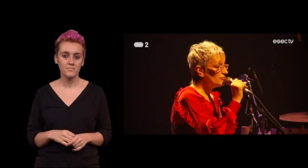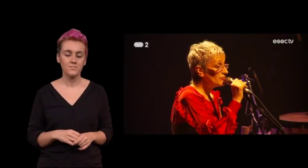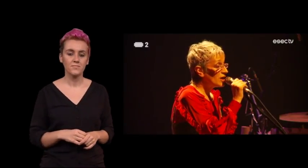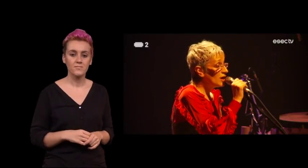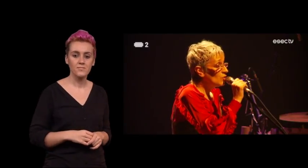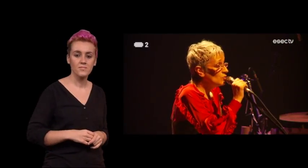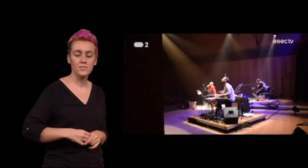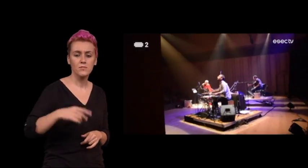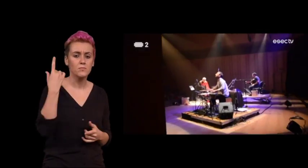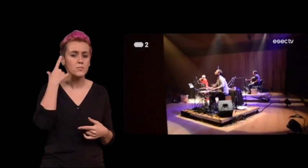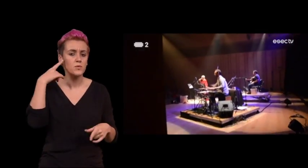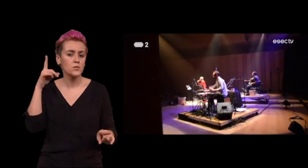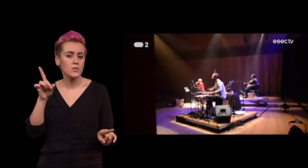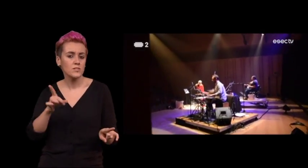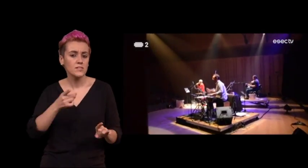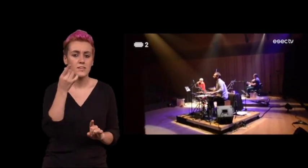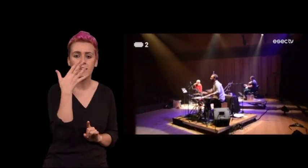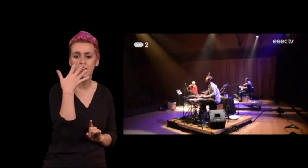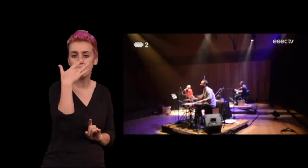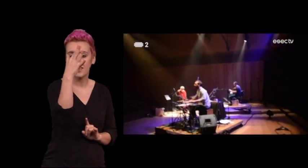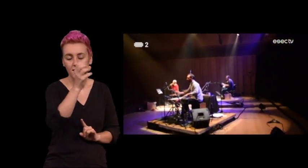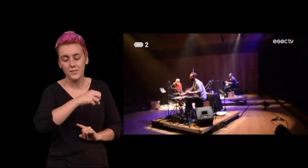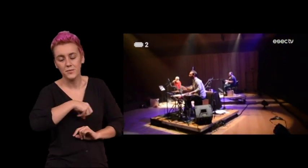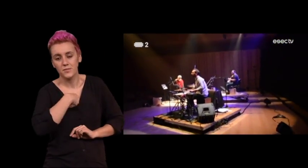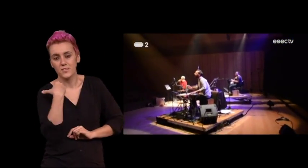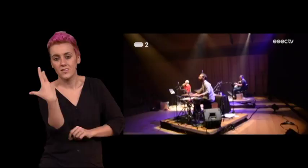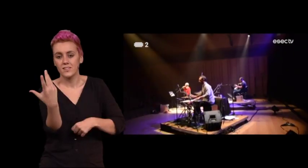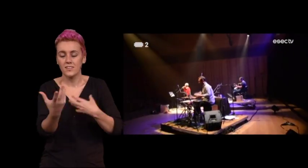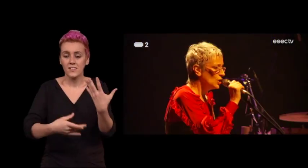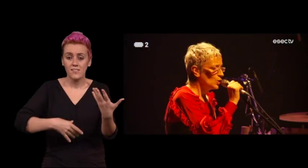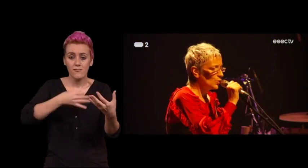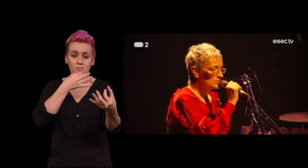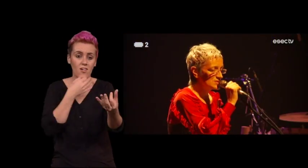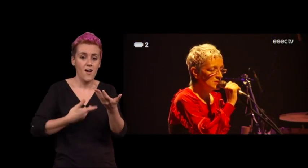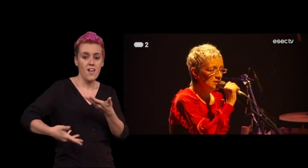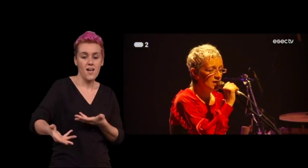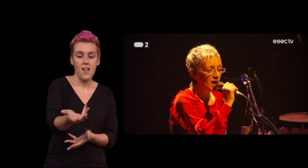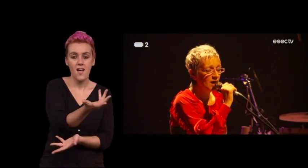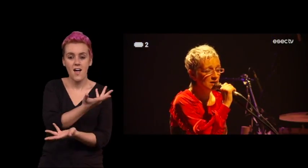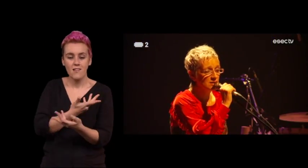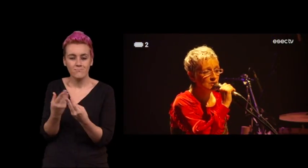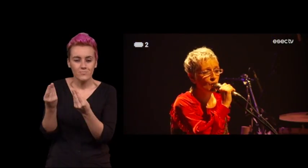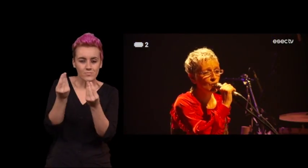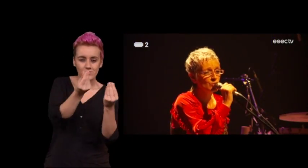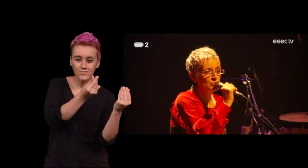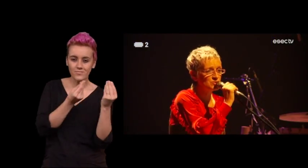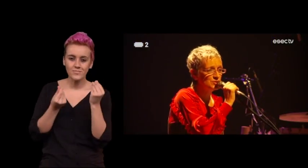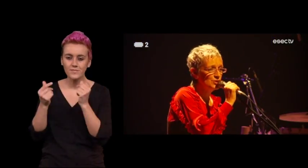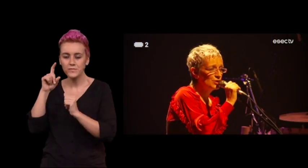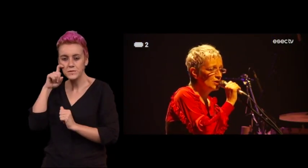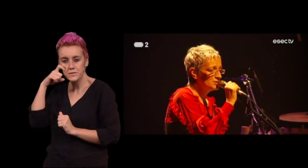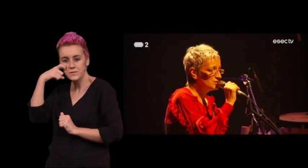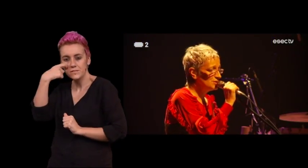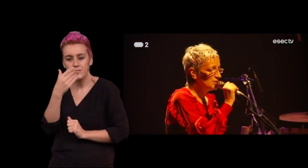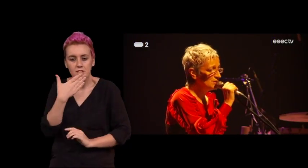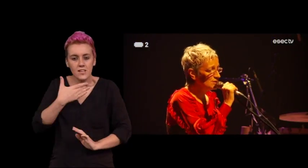Um refrão, uma fala, um sinal ou